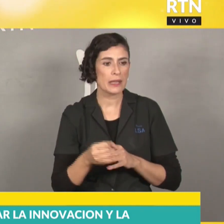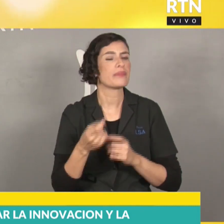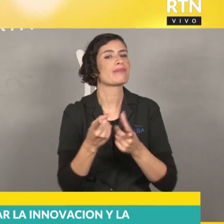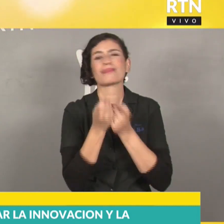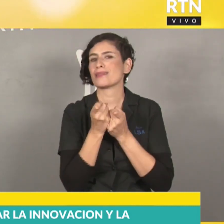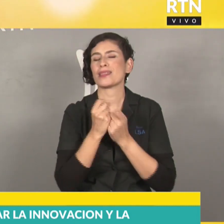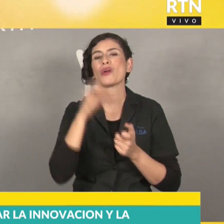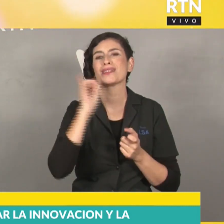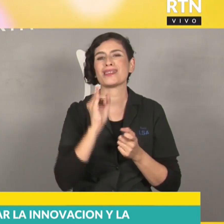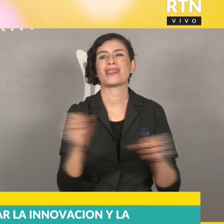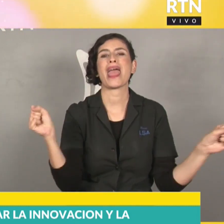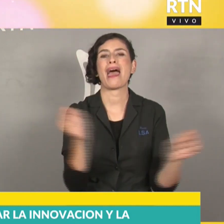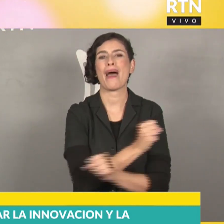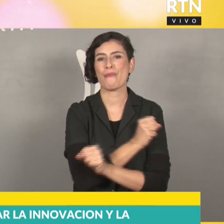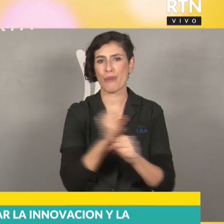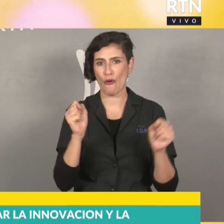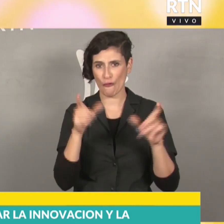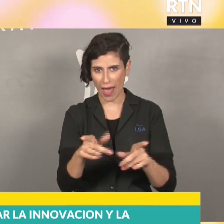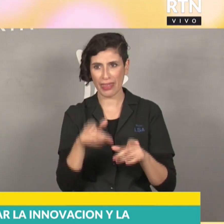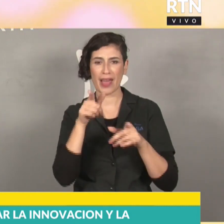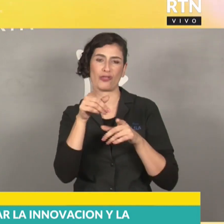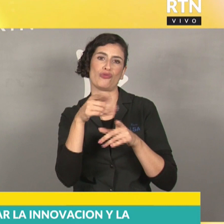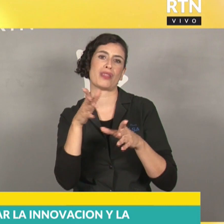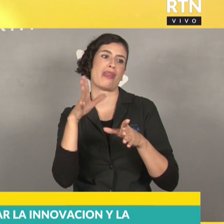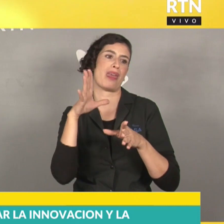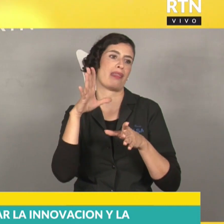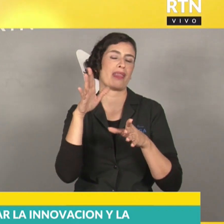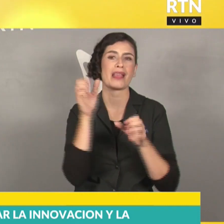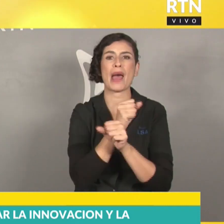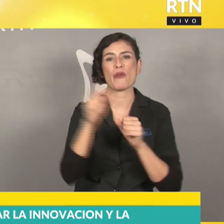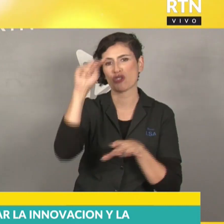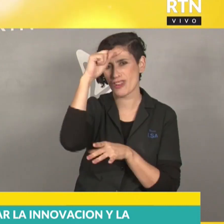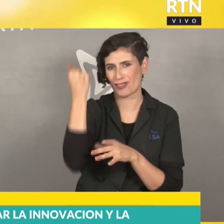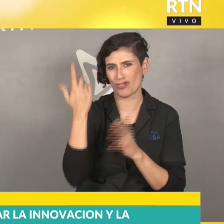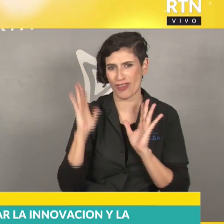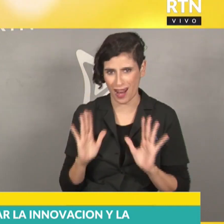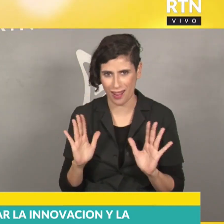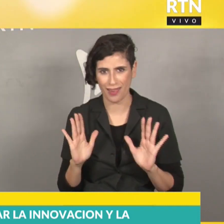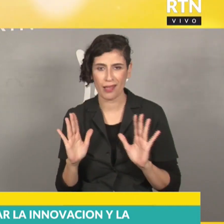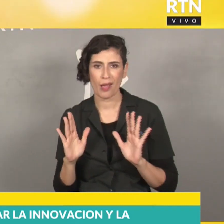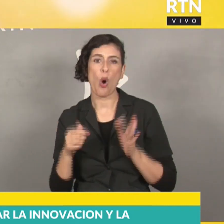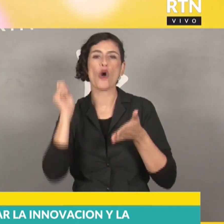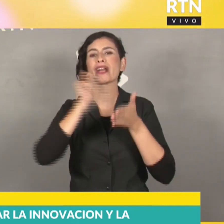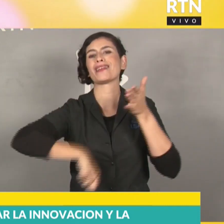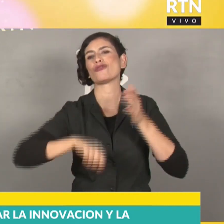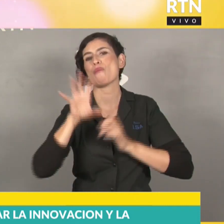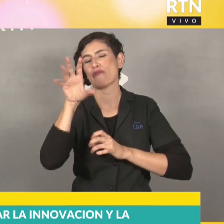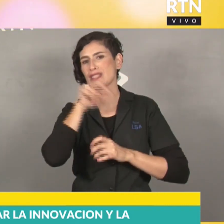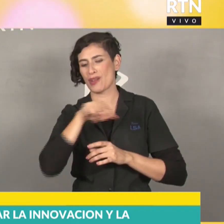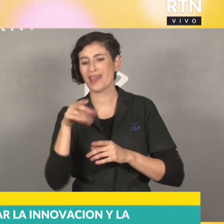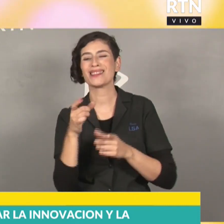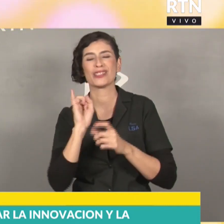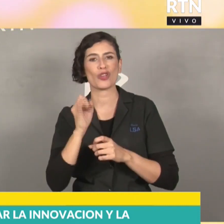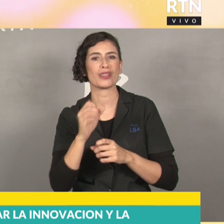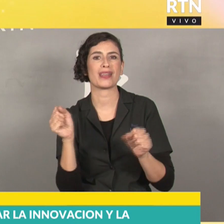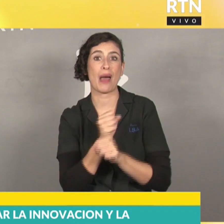prestador habilitado bajo la órbita de la ley nacional o obviamente de los registros provinciales, y que